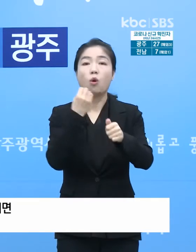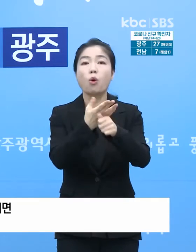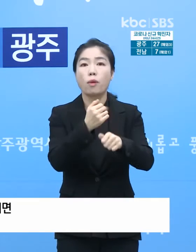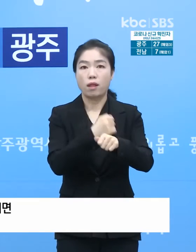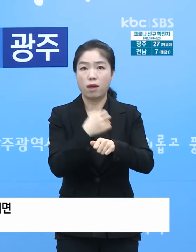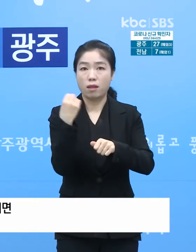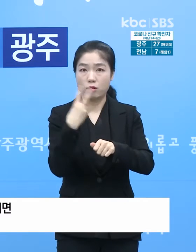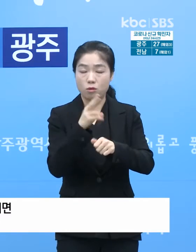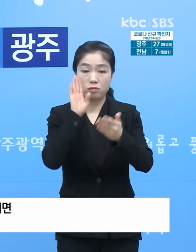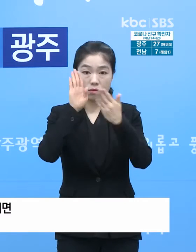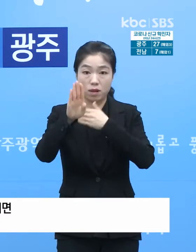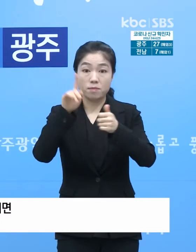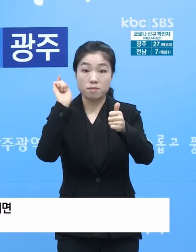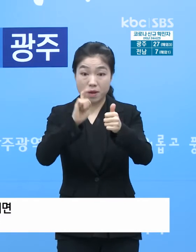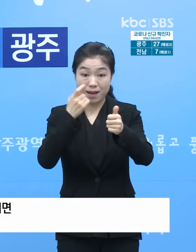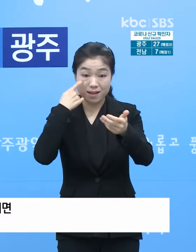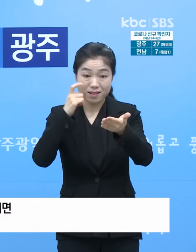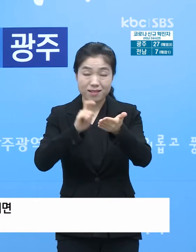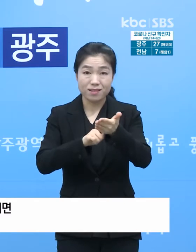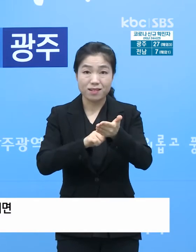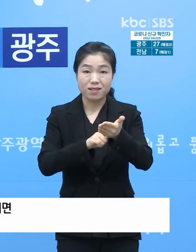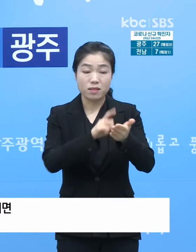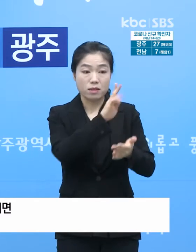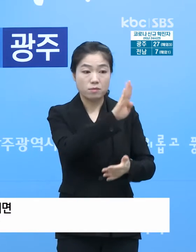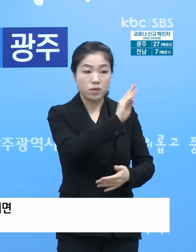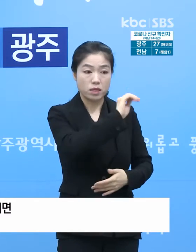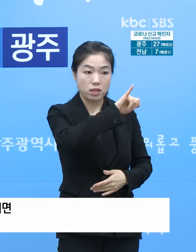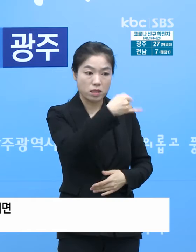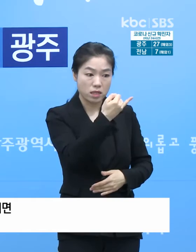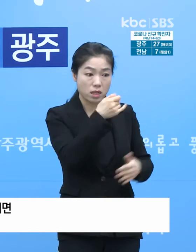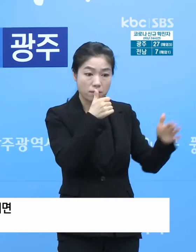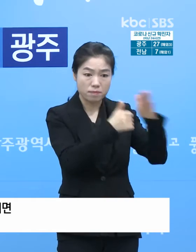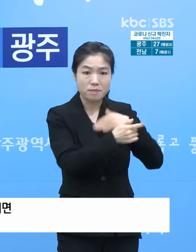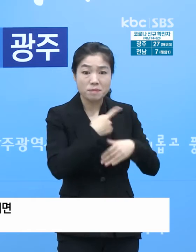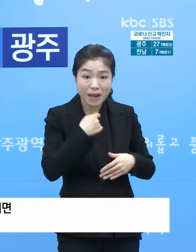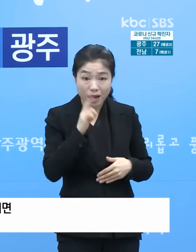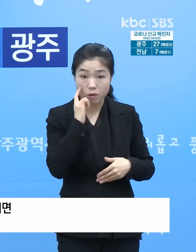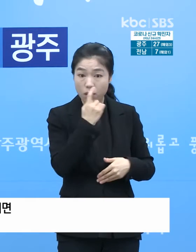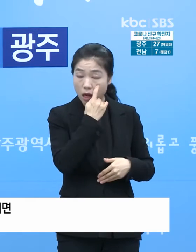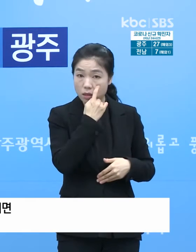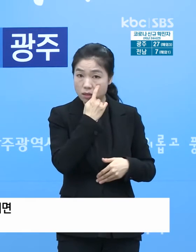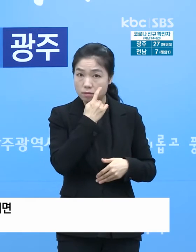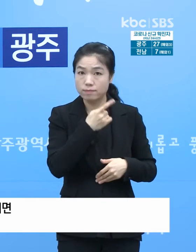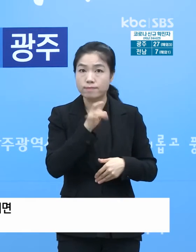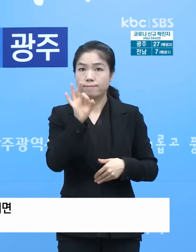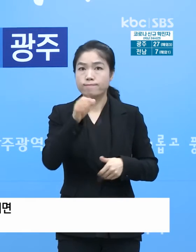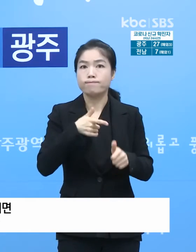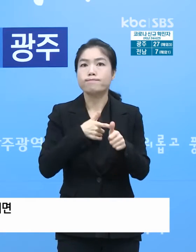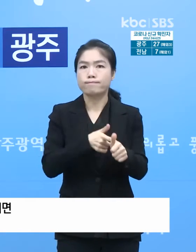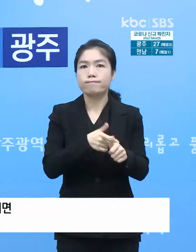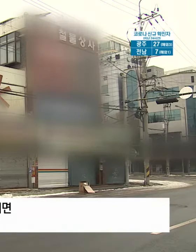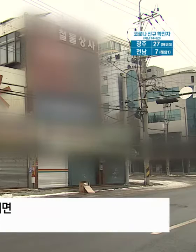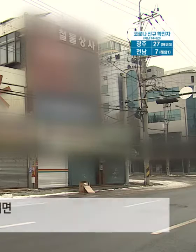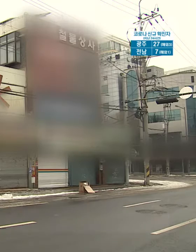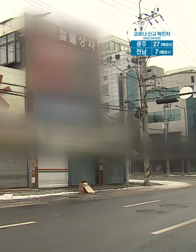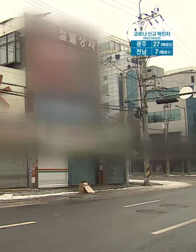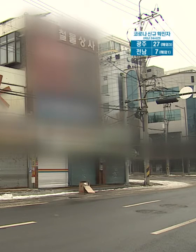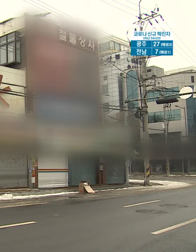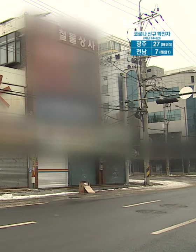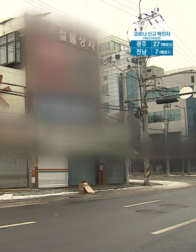추후 확진자로 발견돼서 열방센터 방문이 확인되면 손해배상을 청구할 것임을 알려드립니다.